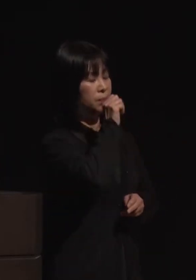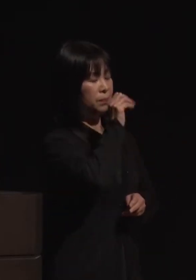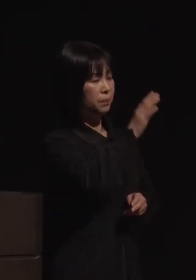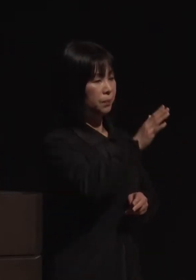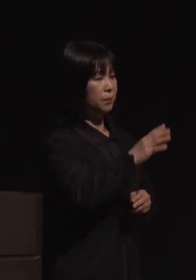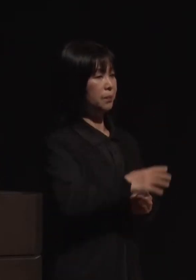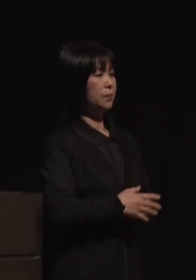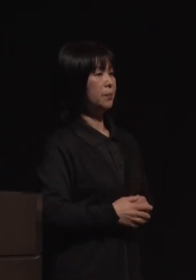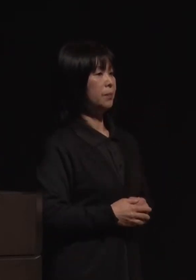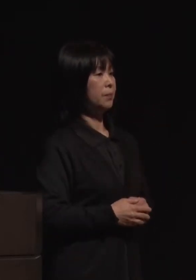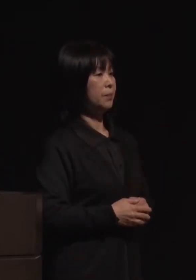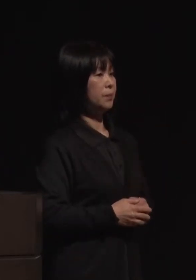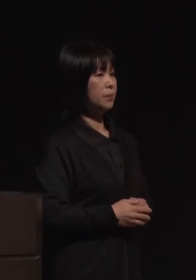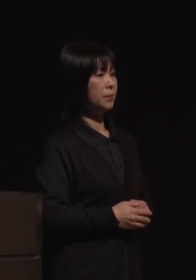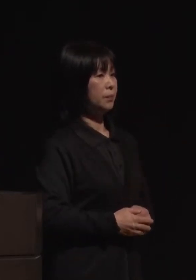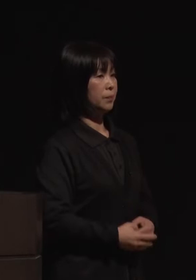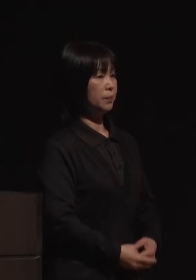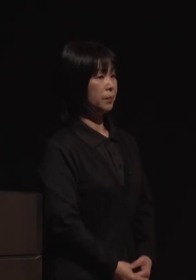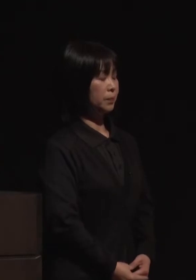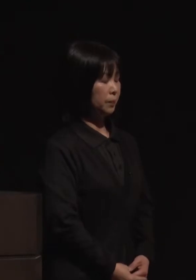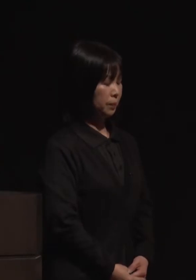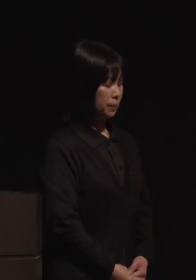くお願いいたします。